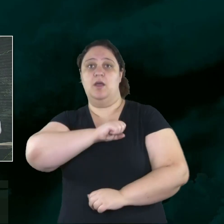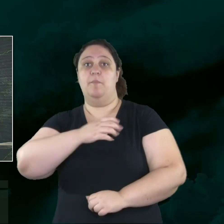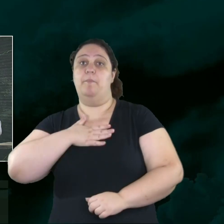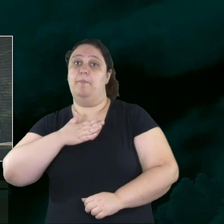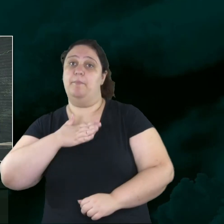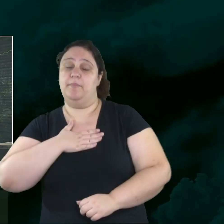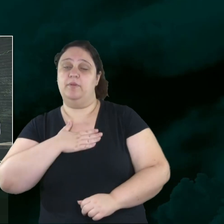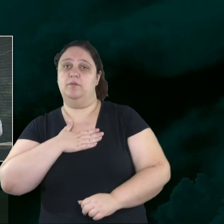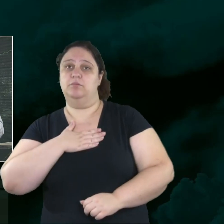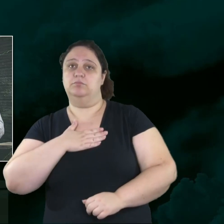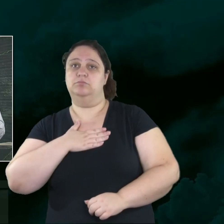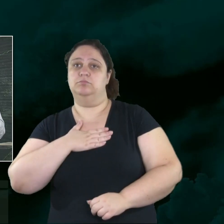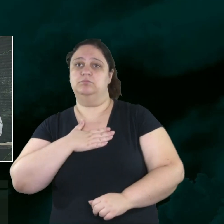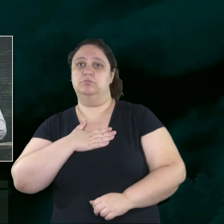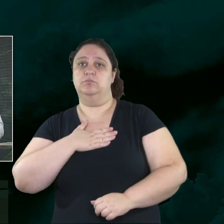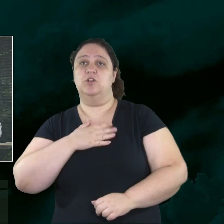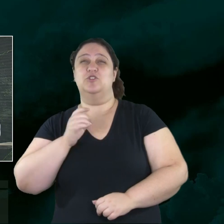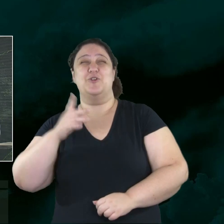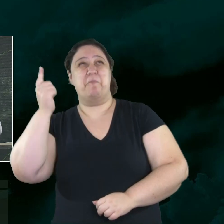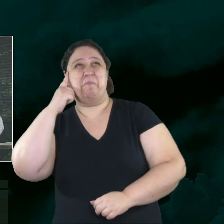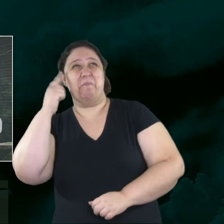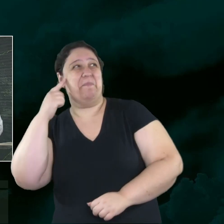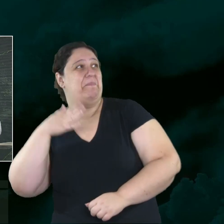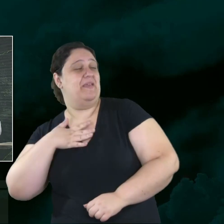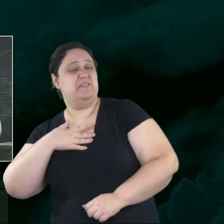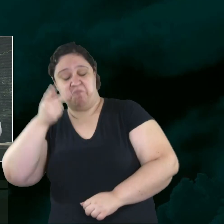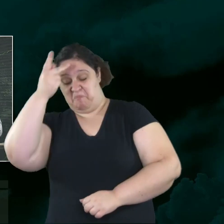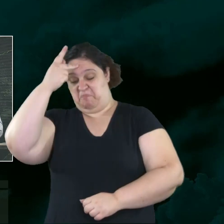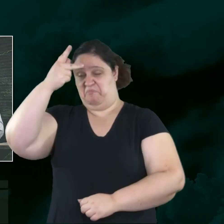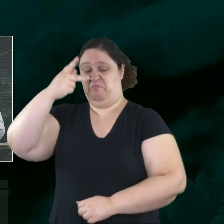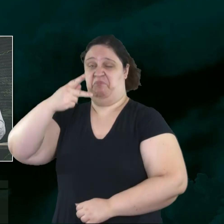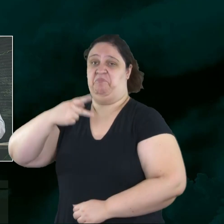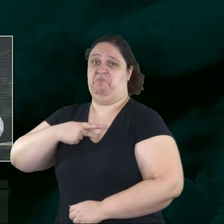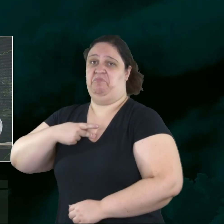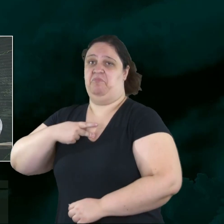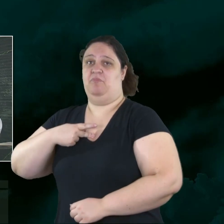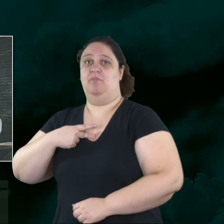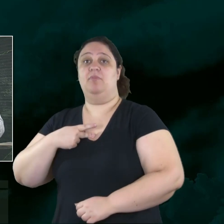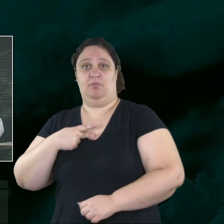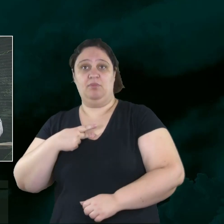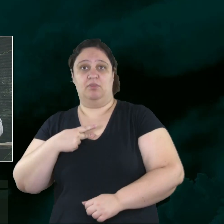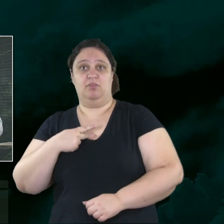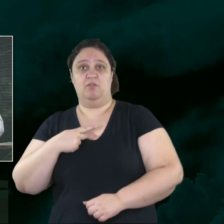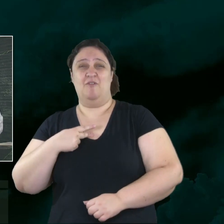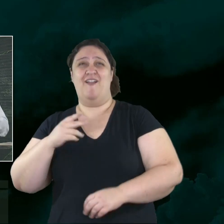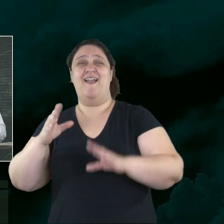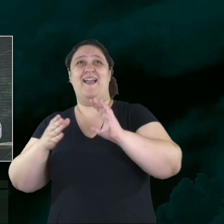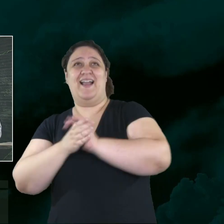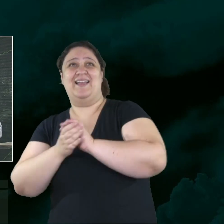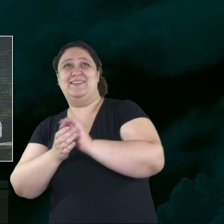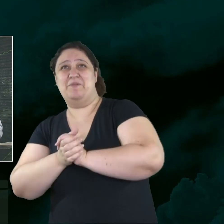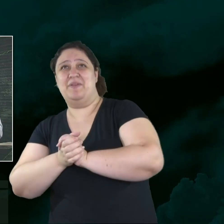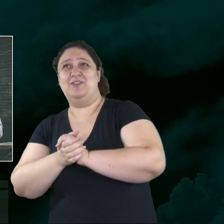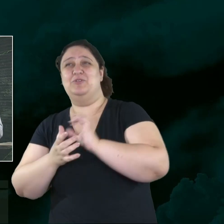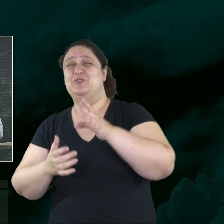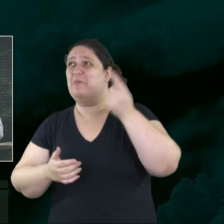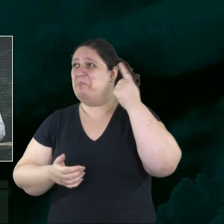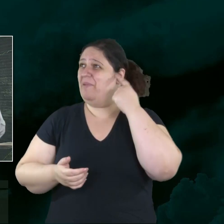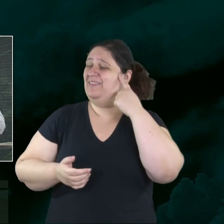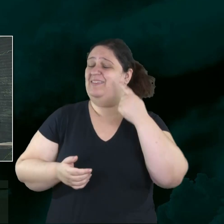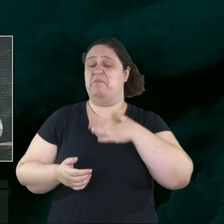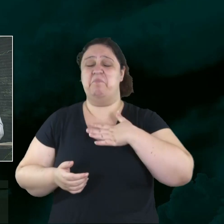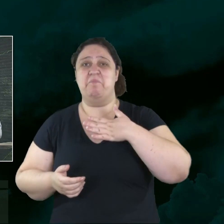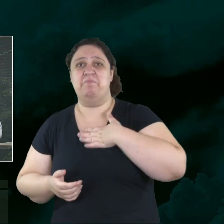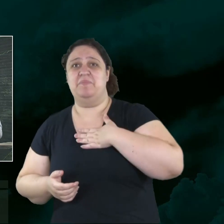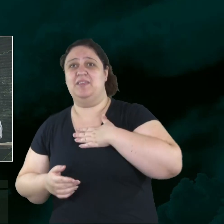é egoísta, ele só pensa nele, ele é o centro de tudo, né? No seu casamento, ele é para ele, né?